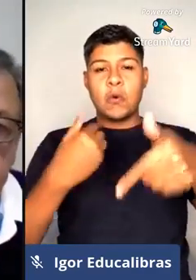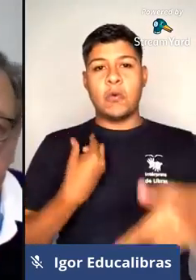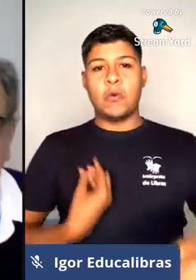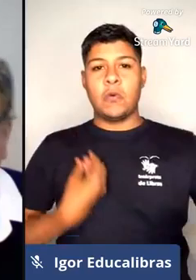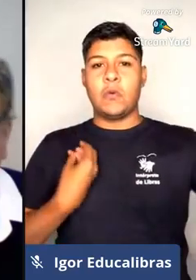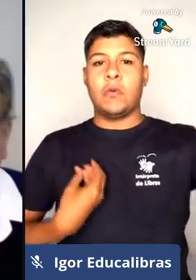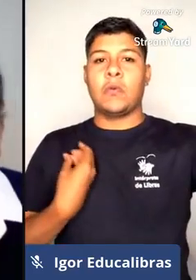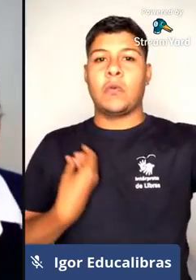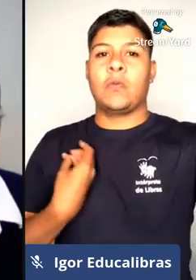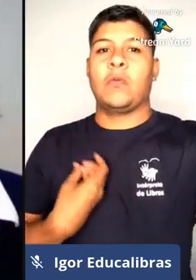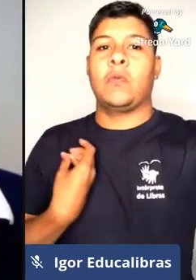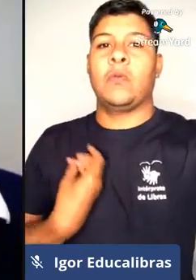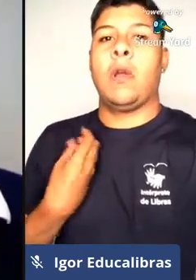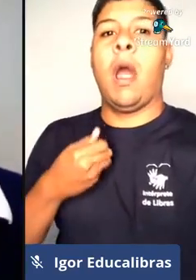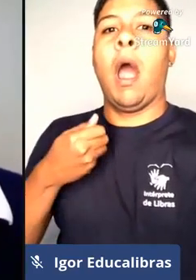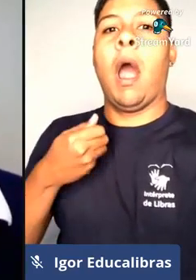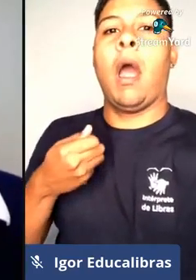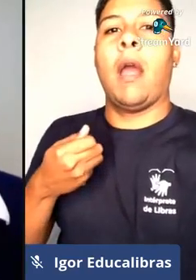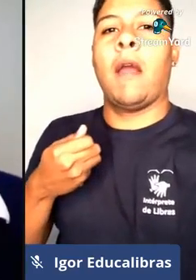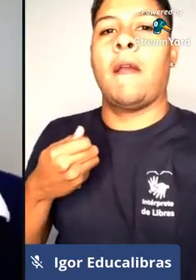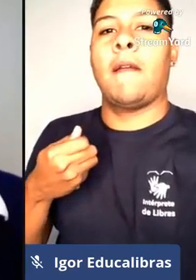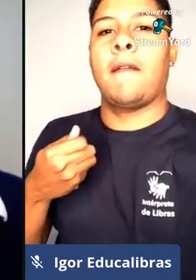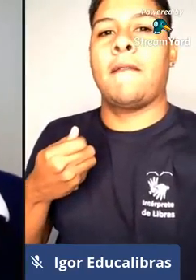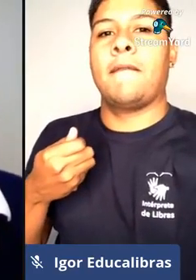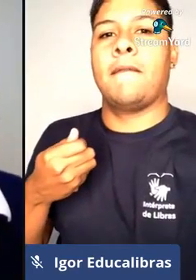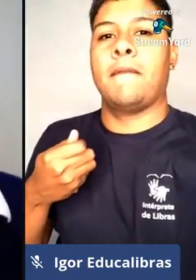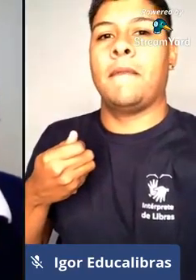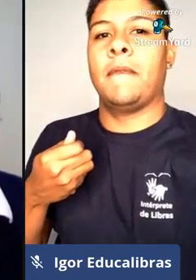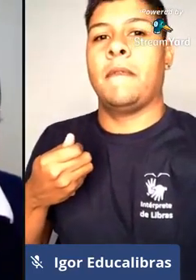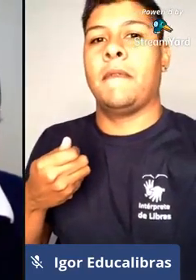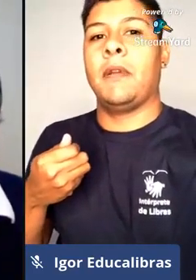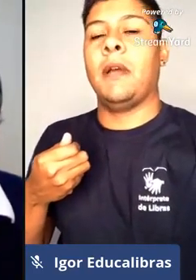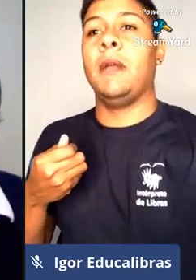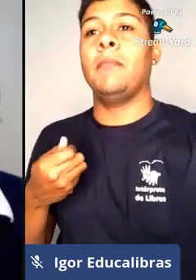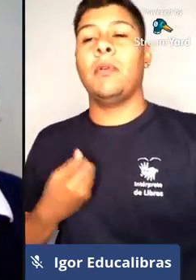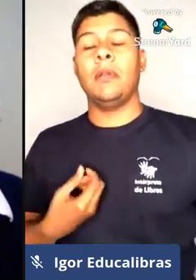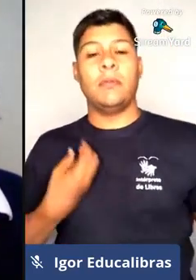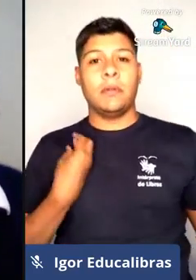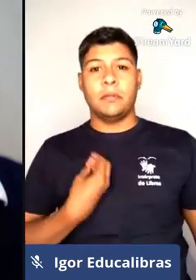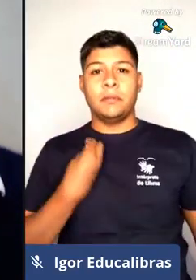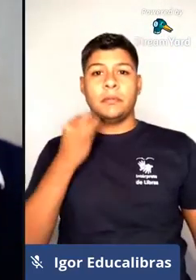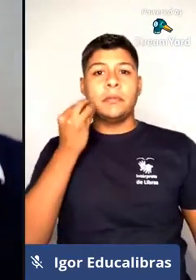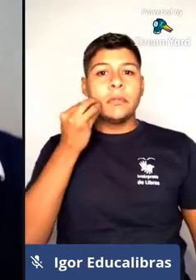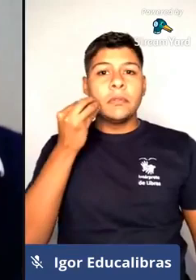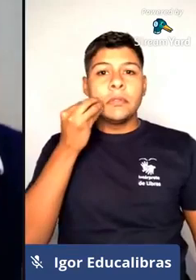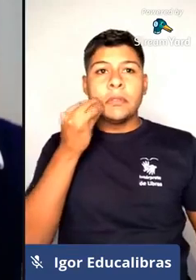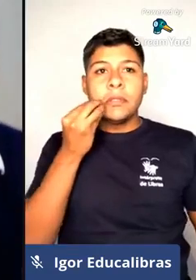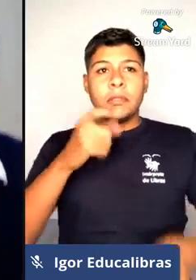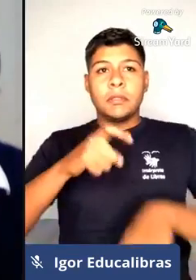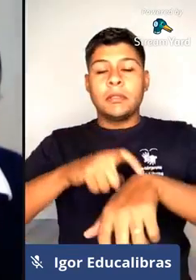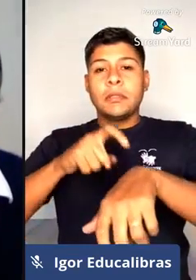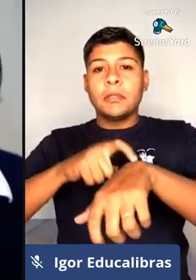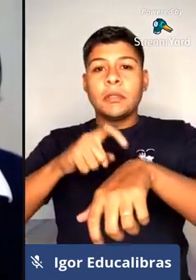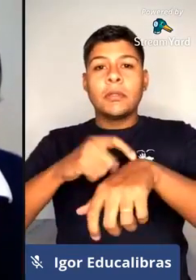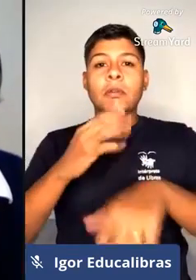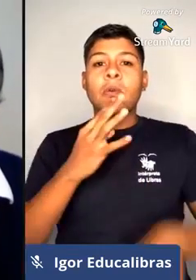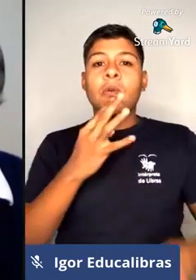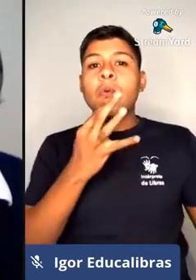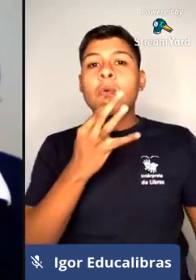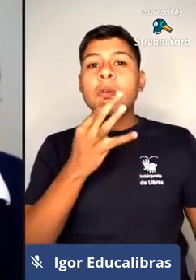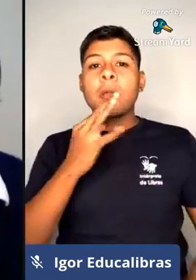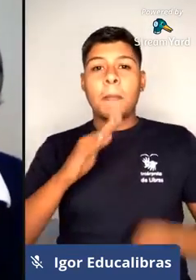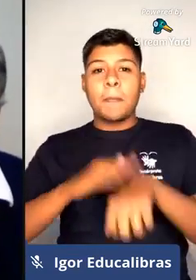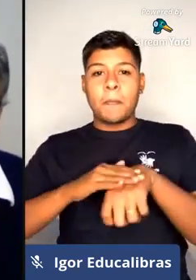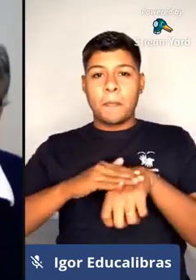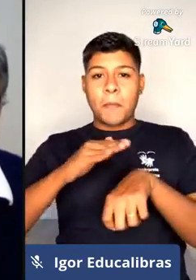há anos, né? E é muito importante nesse momento a gente conhecer mais sobre a